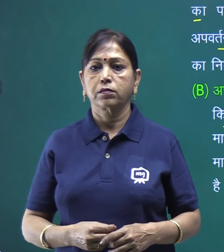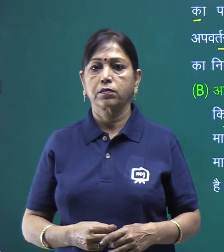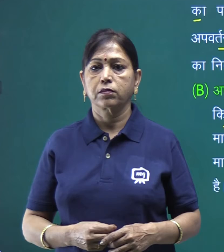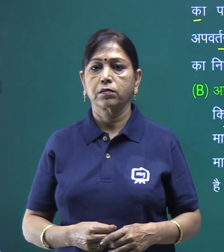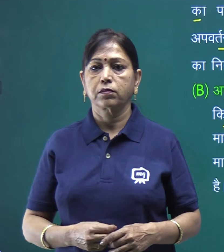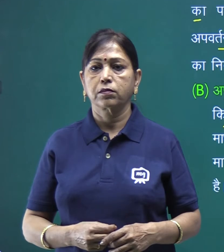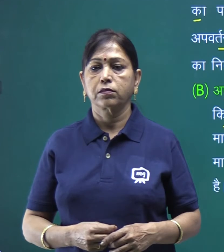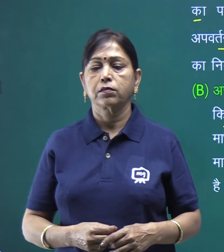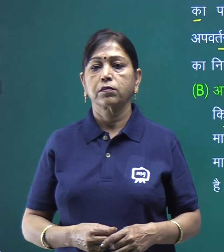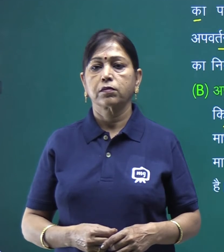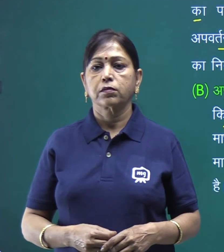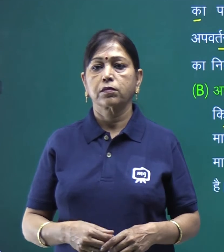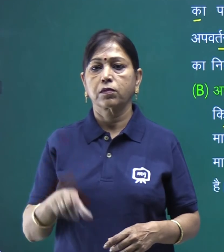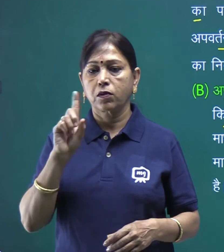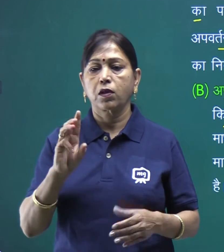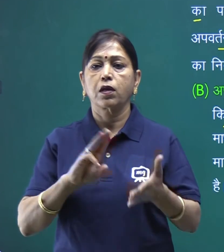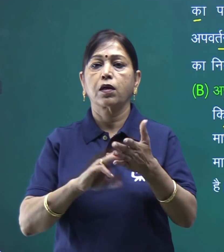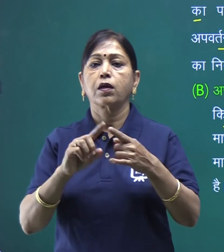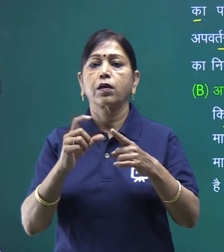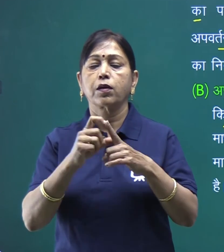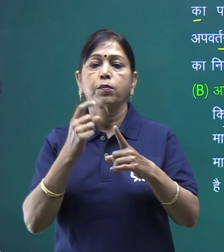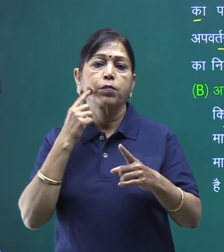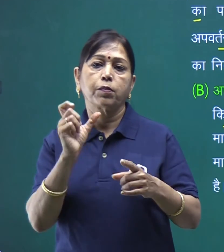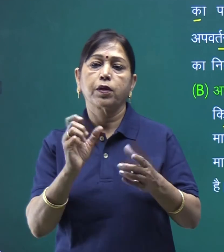एक माध्यम से दूसरे माध्यम में जाती है